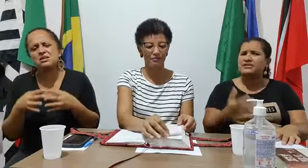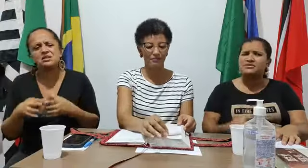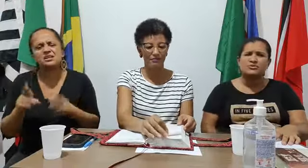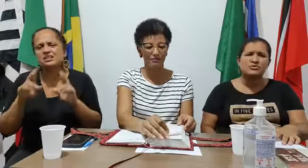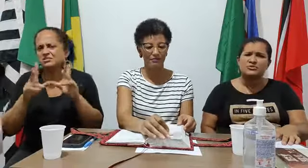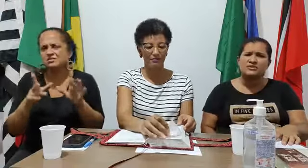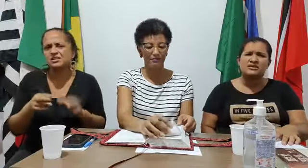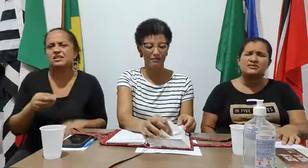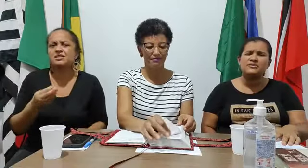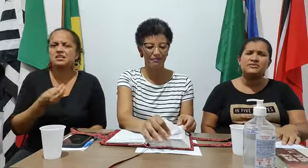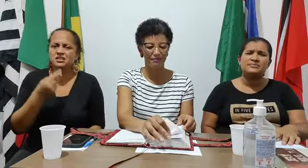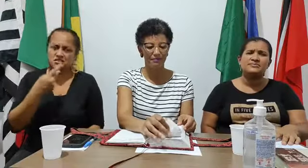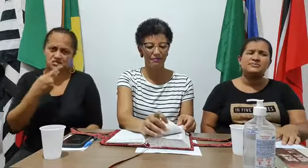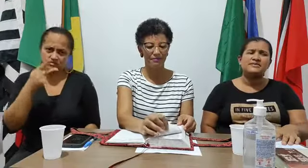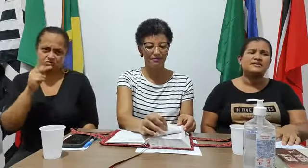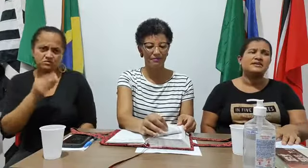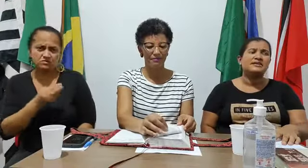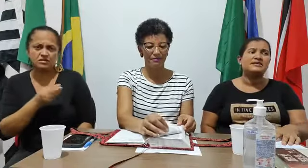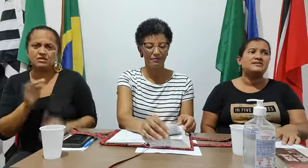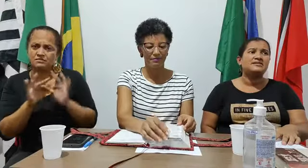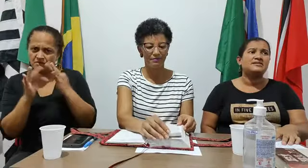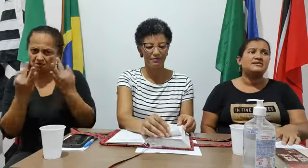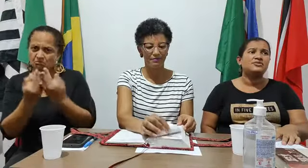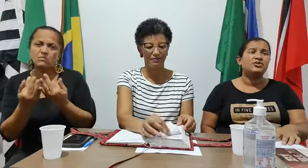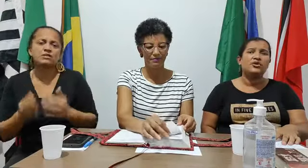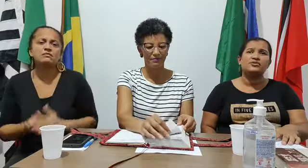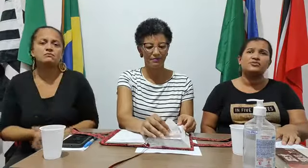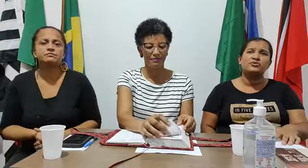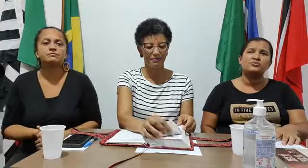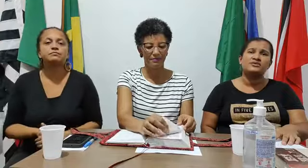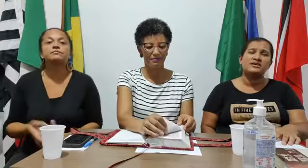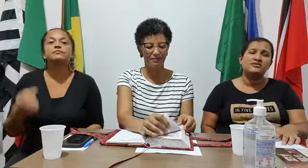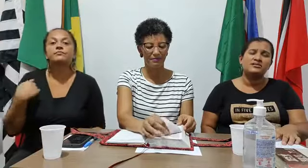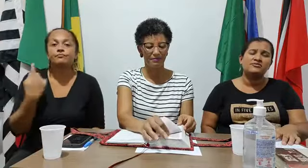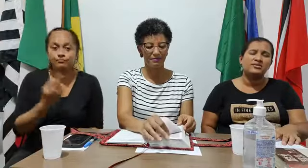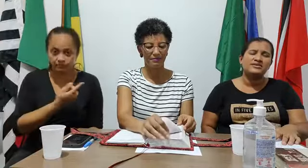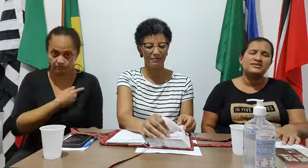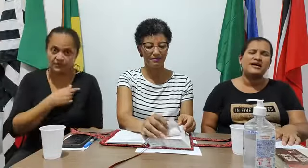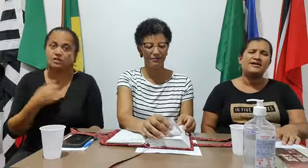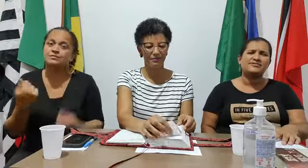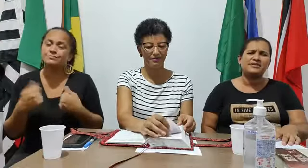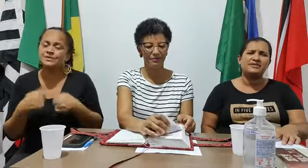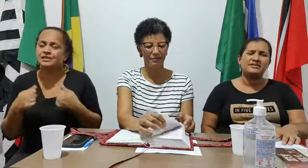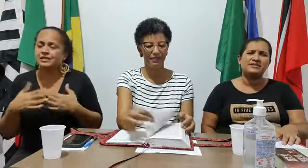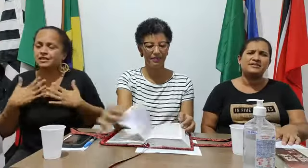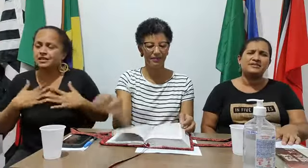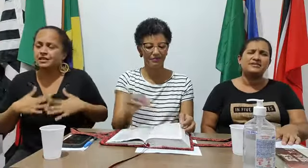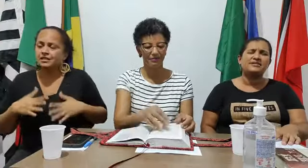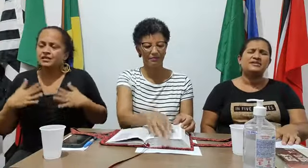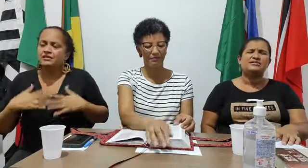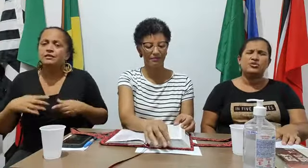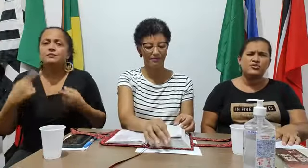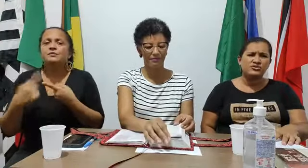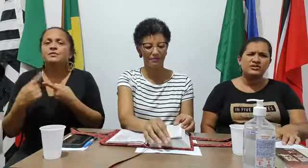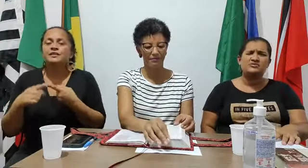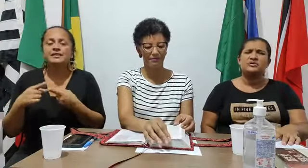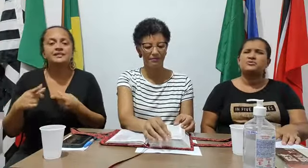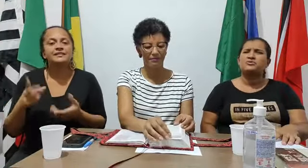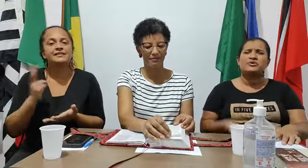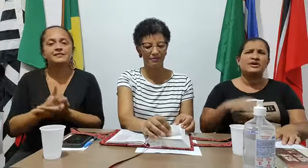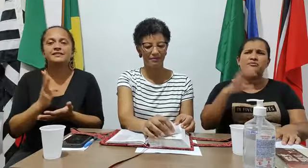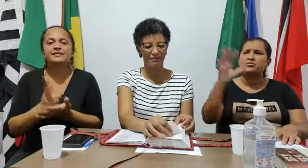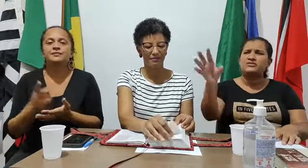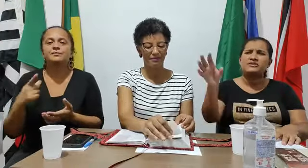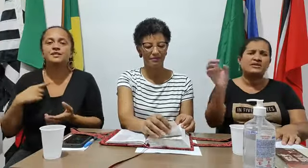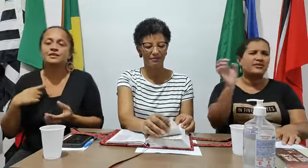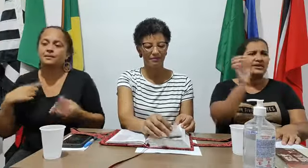através da vida dos seus filhos. Né? E nós somos seres influenciáveis, né? E é todo dia, irmãos.